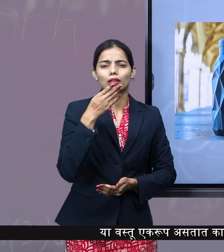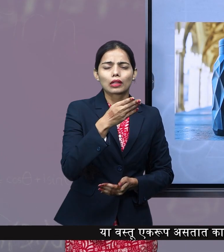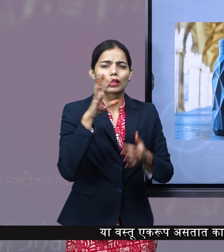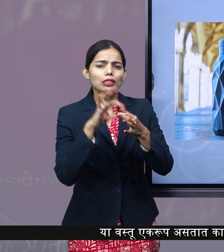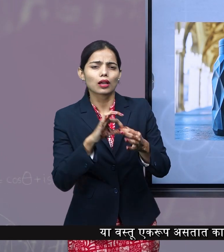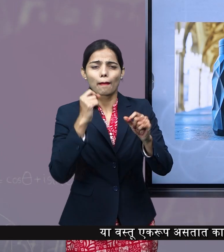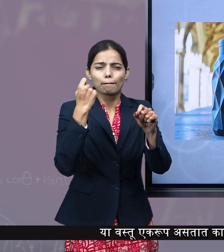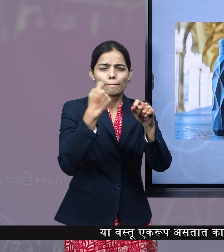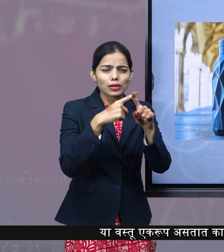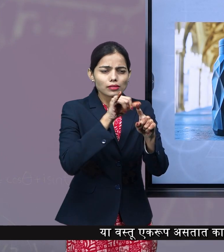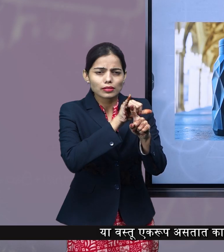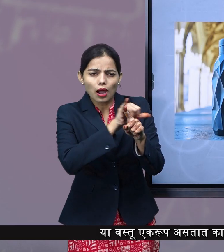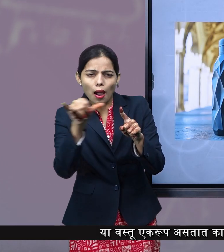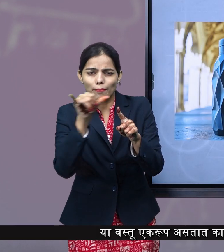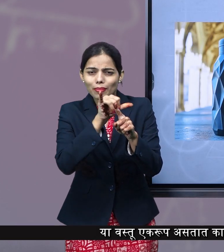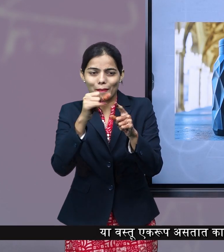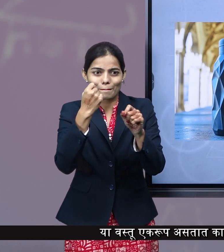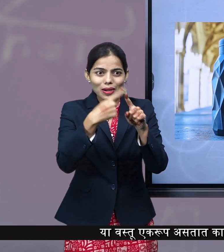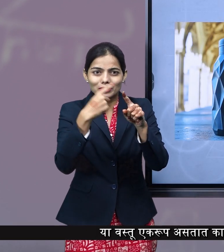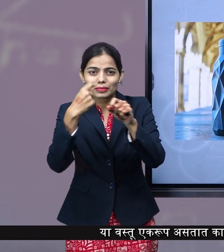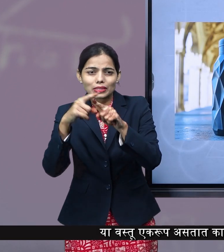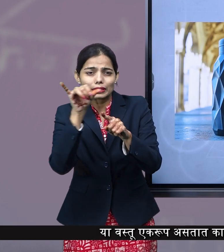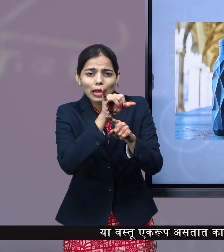या वस्तू एकरूप असतात कारण त्यांचा आकार आणि आकार समान असतो.